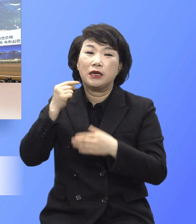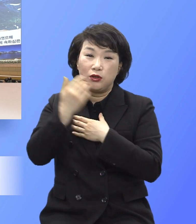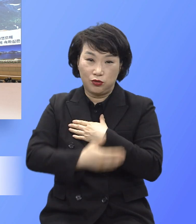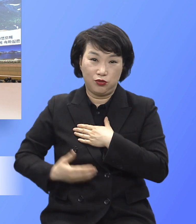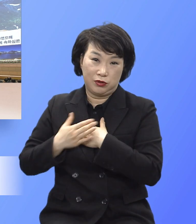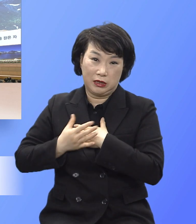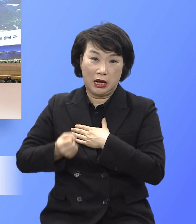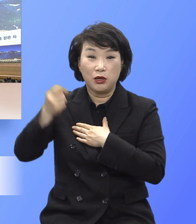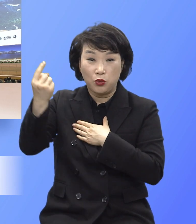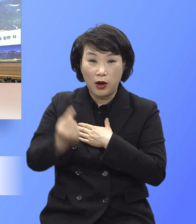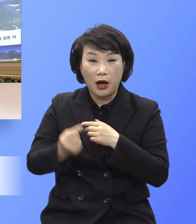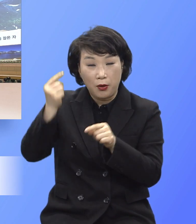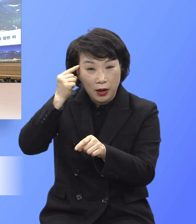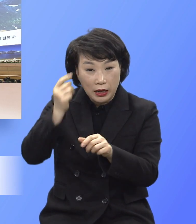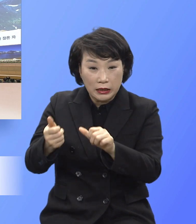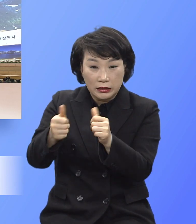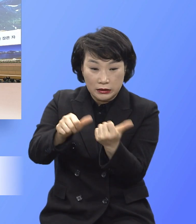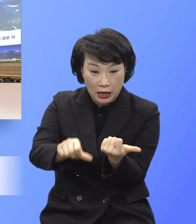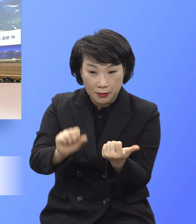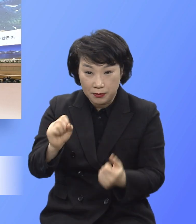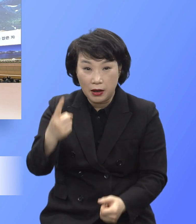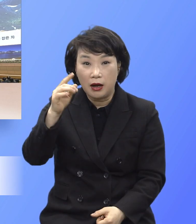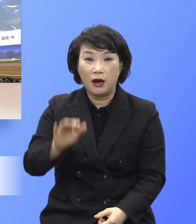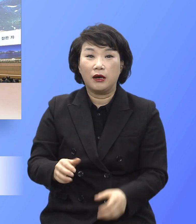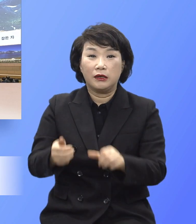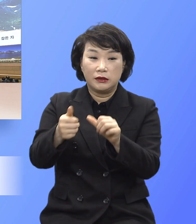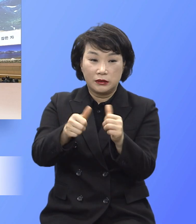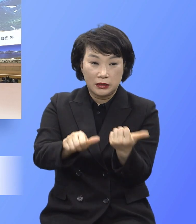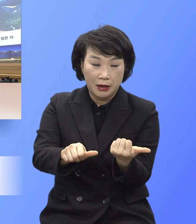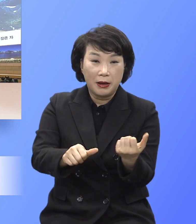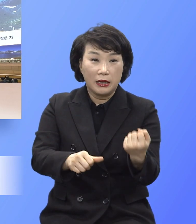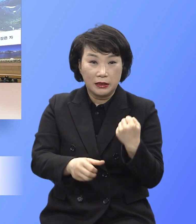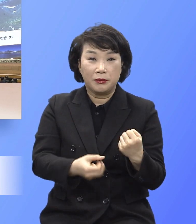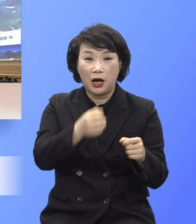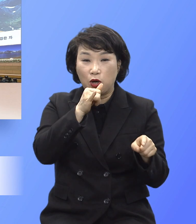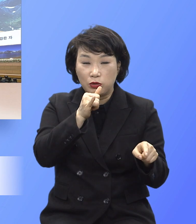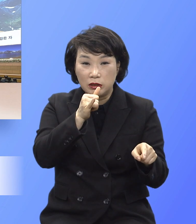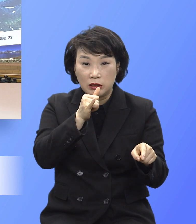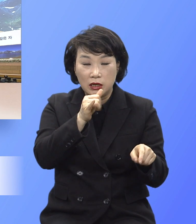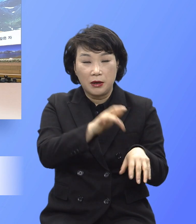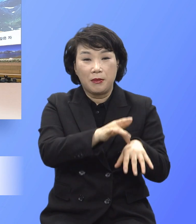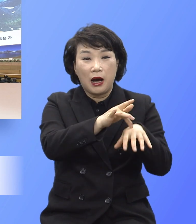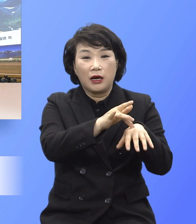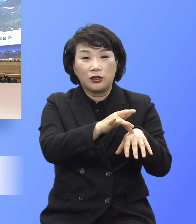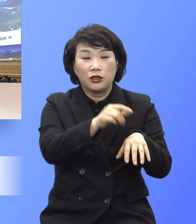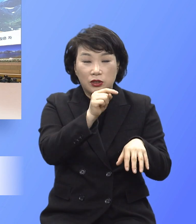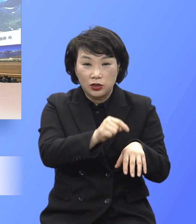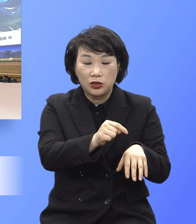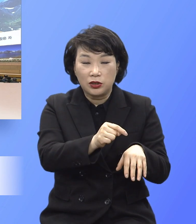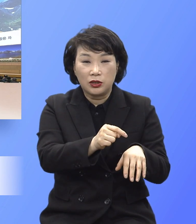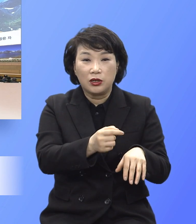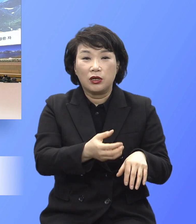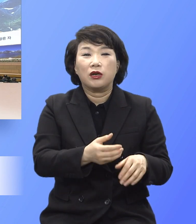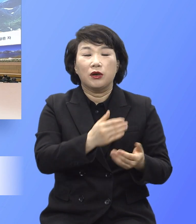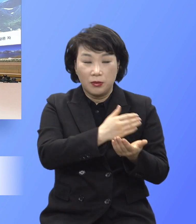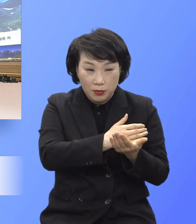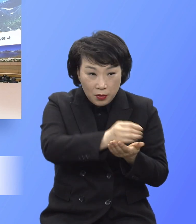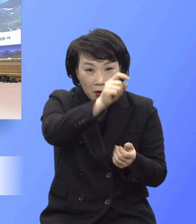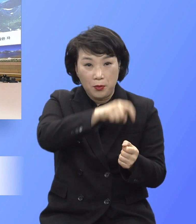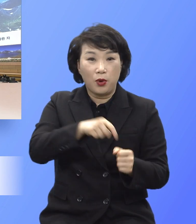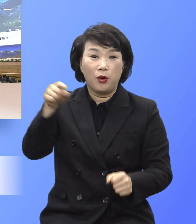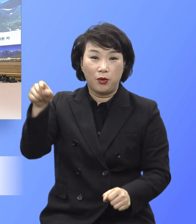혈육에 속하심은 사망으로 말미암아 사망의 세력을 잡은 자